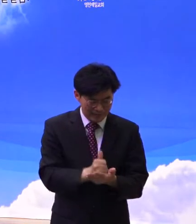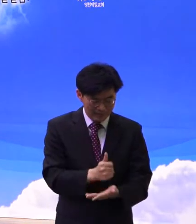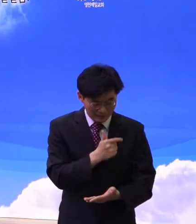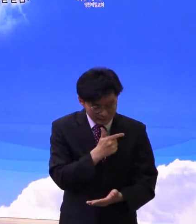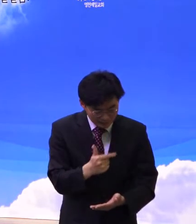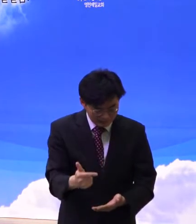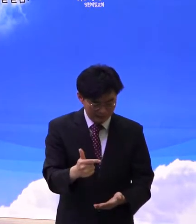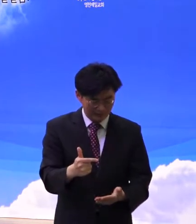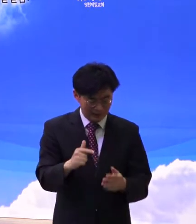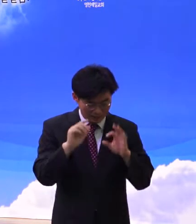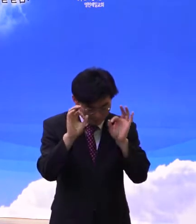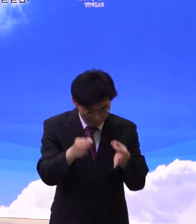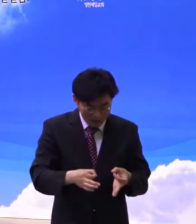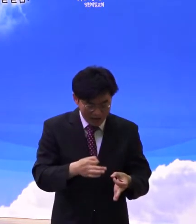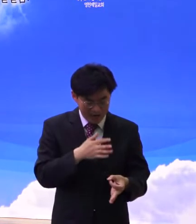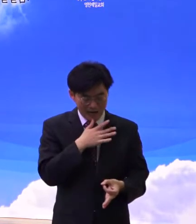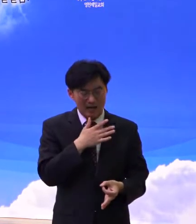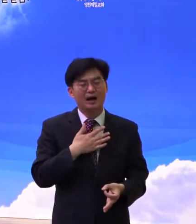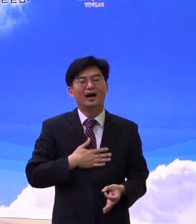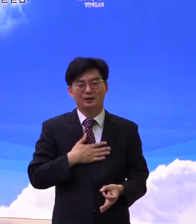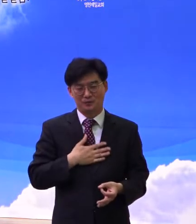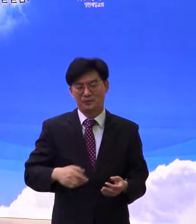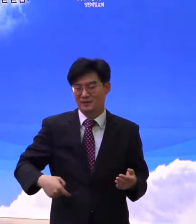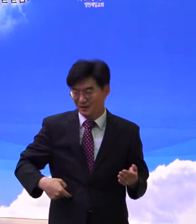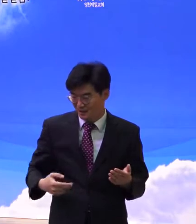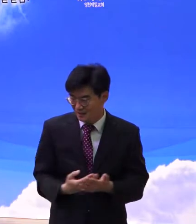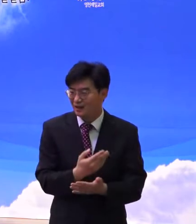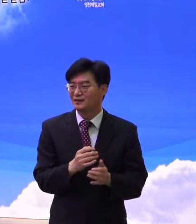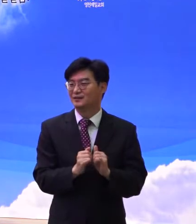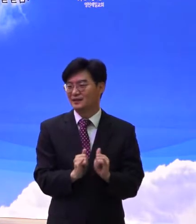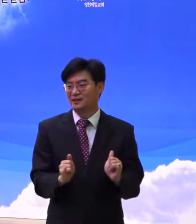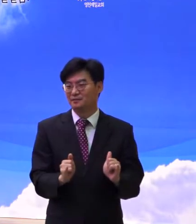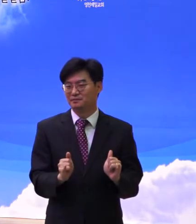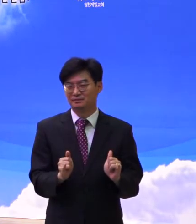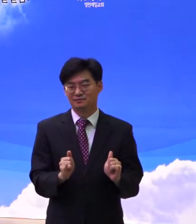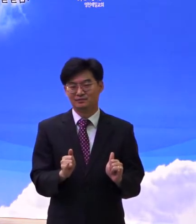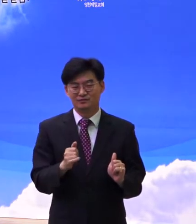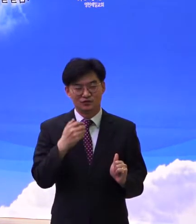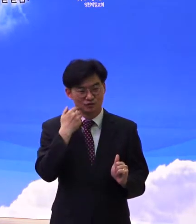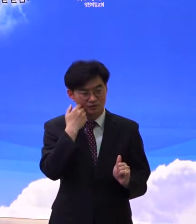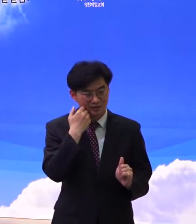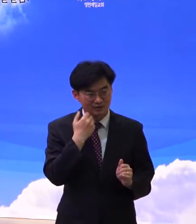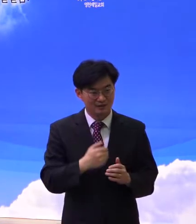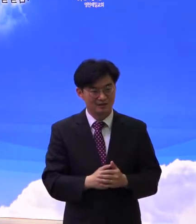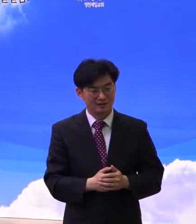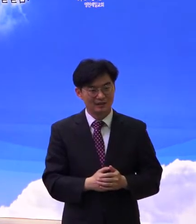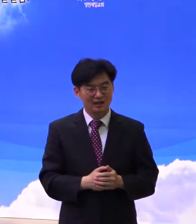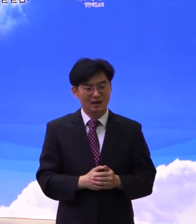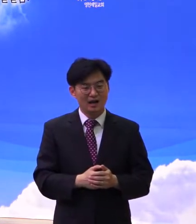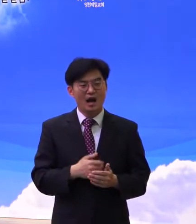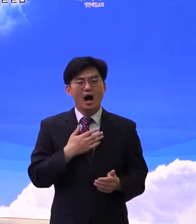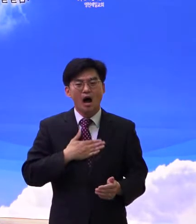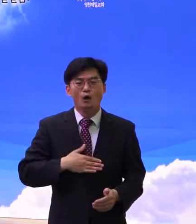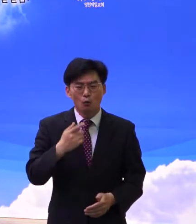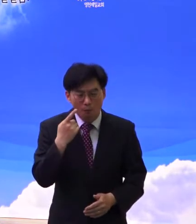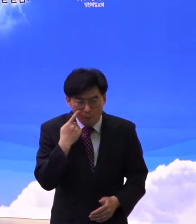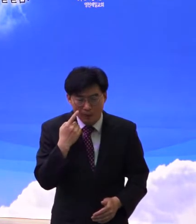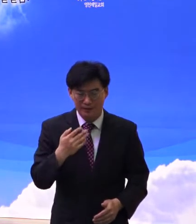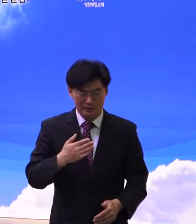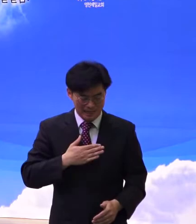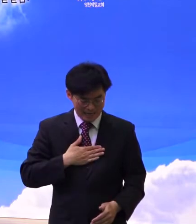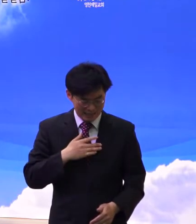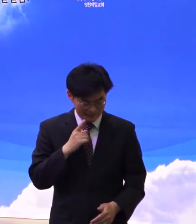엎드려서 회개한 사람입니다. 그런 나를 위해서, 그 악한 나를 위해서, 나를 구원하기